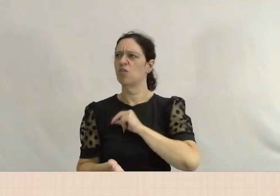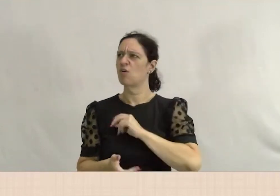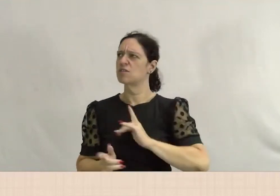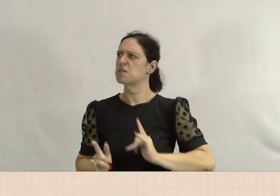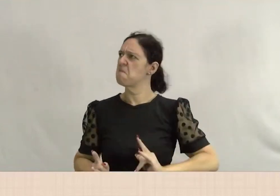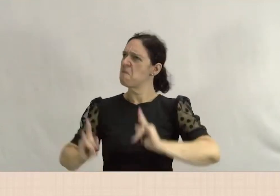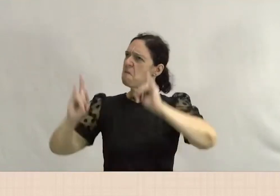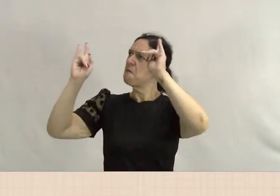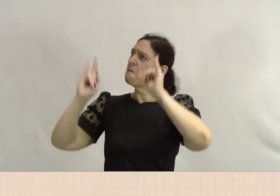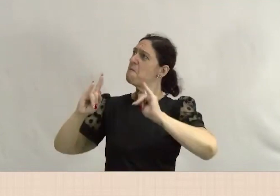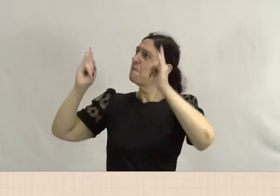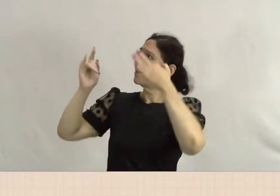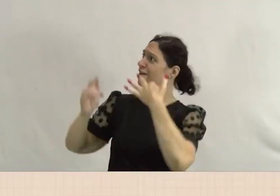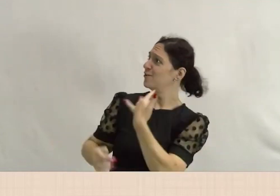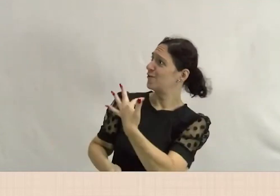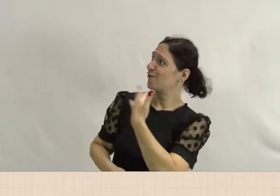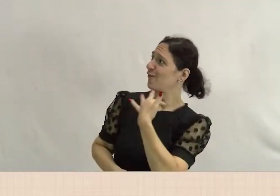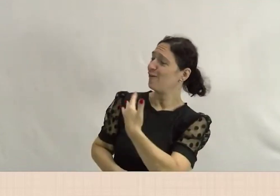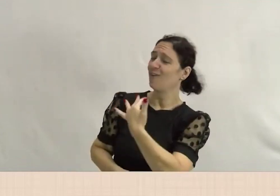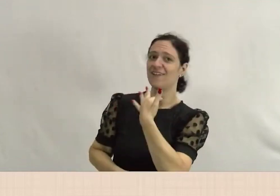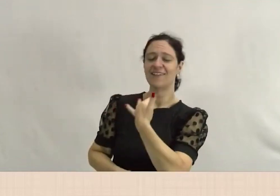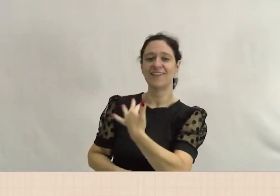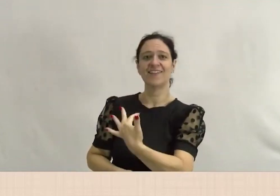Paulista voltaram a ter cor.